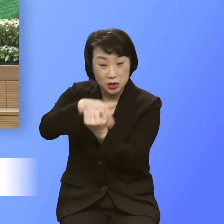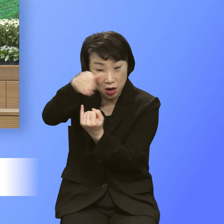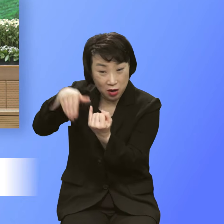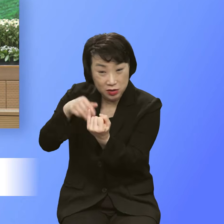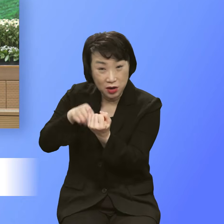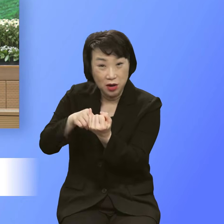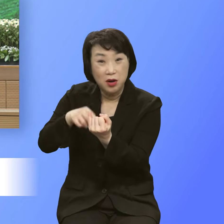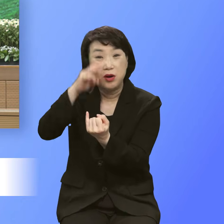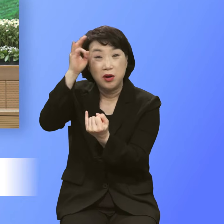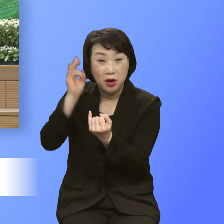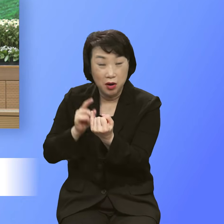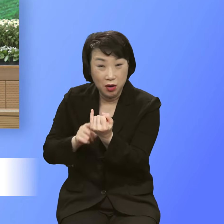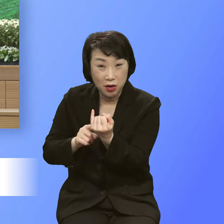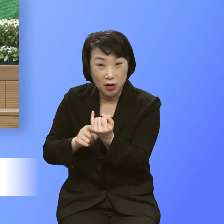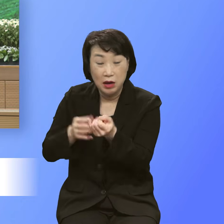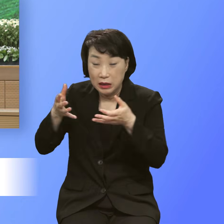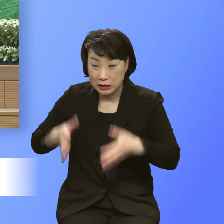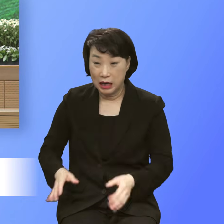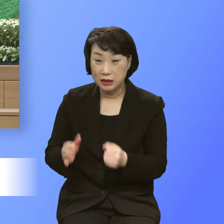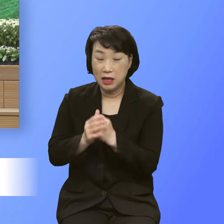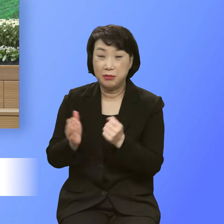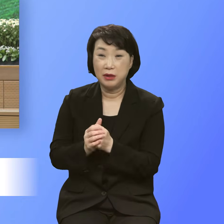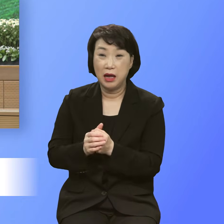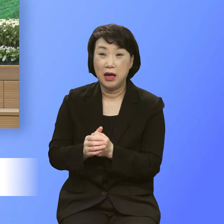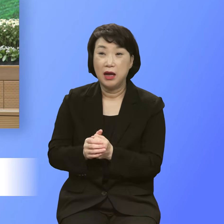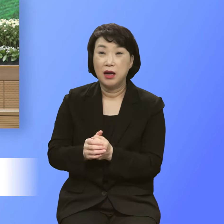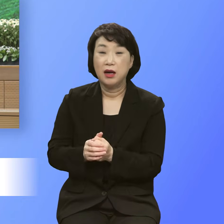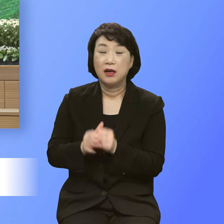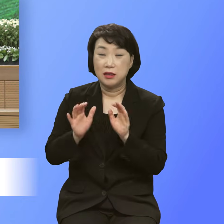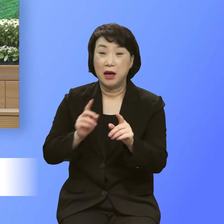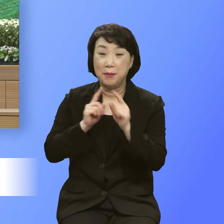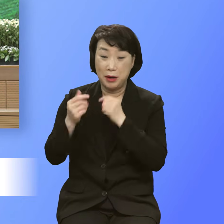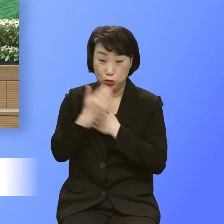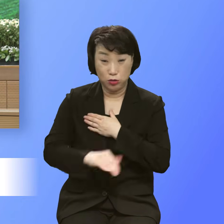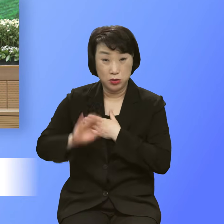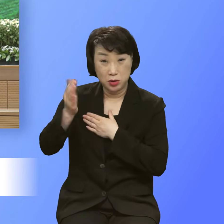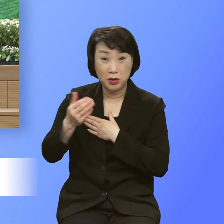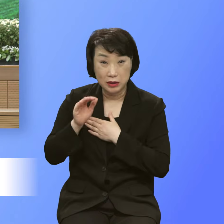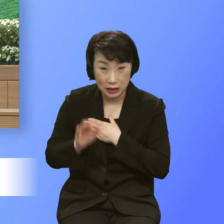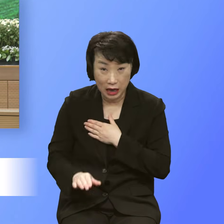때문에 종자의 영향을 받지 않고 말씀이 육신이 되셨다.